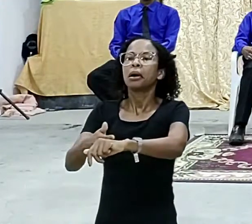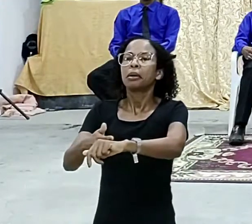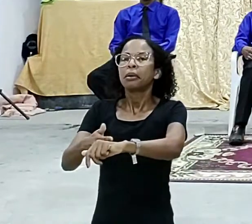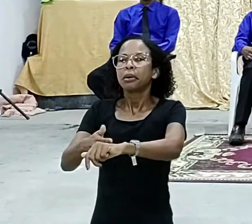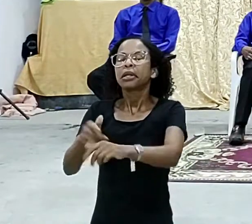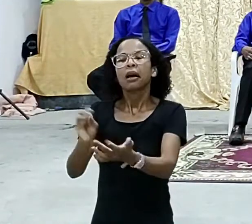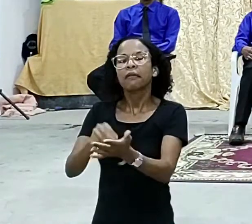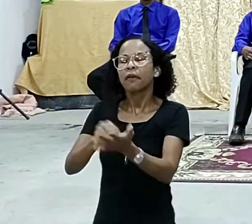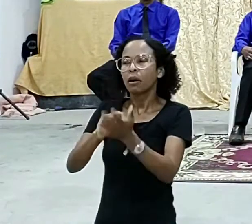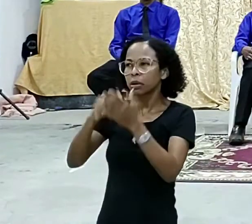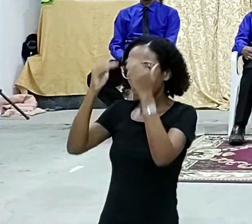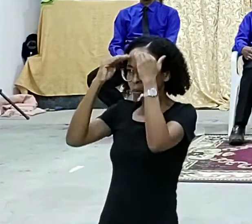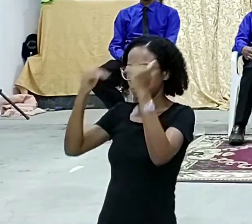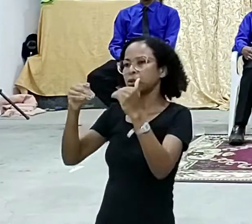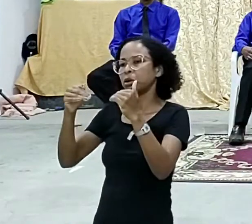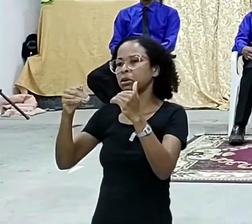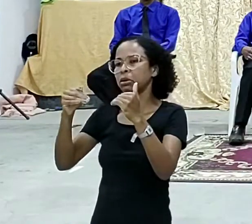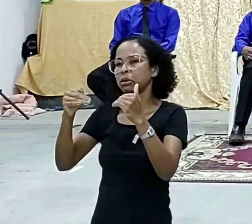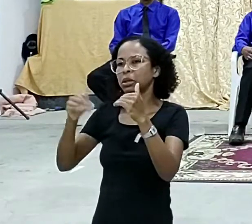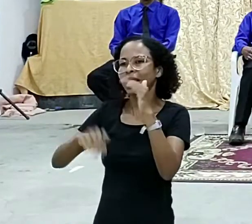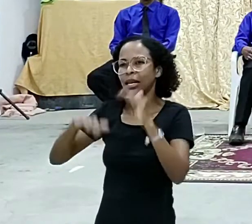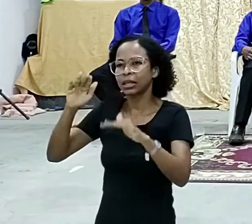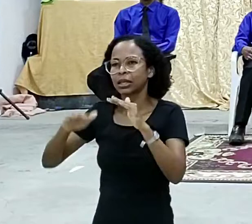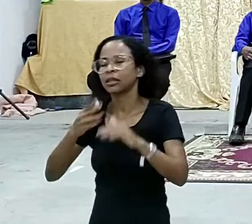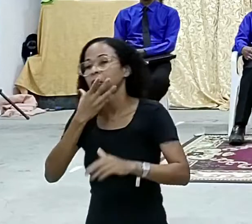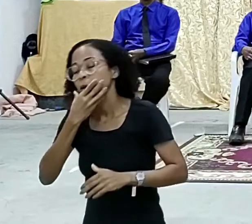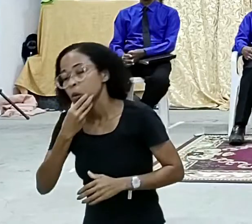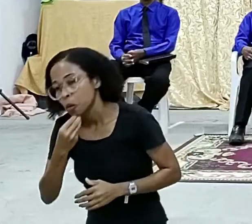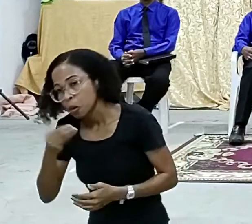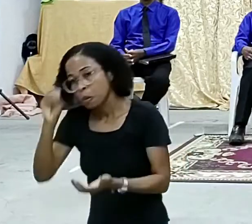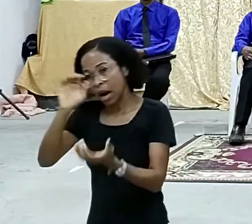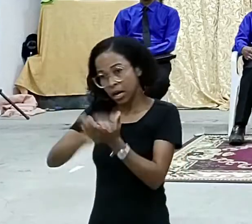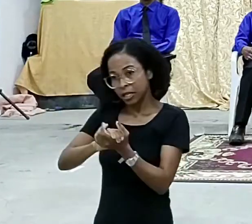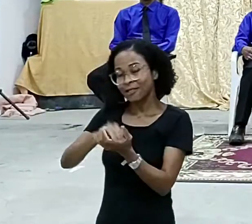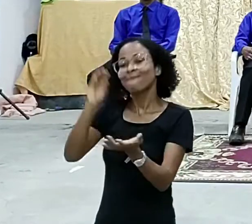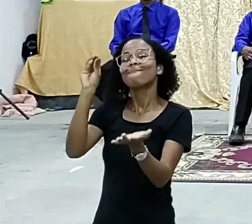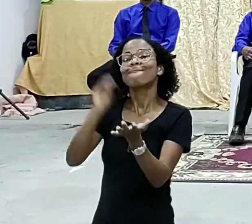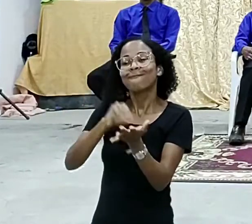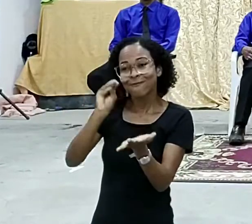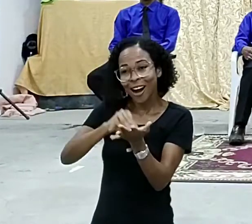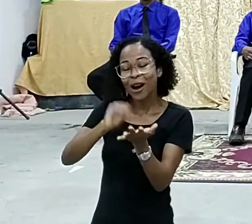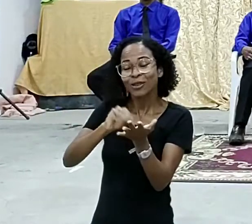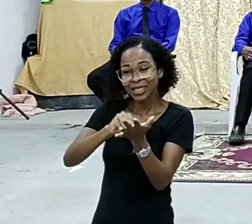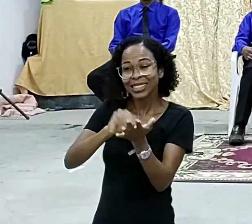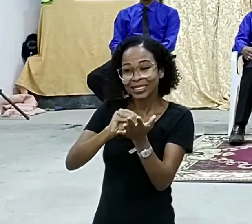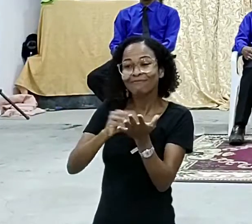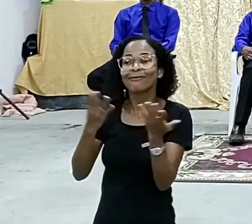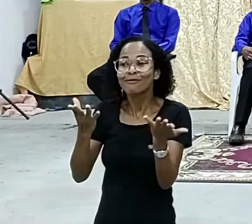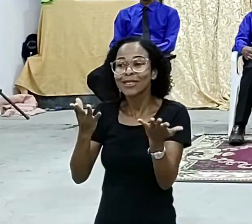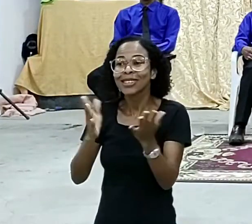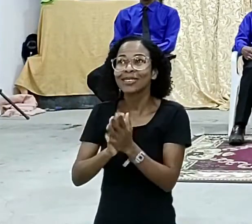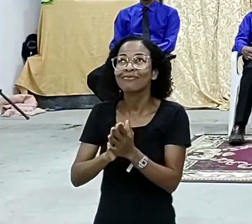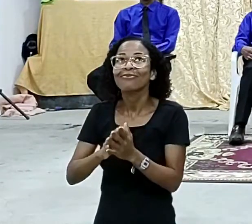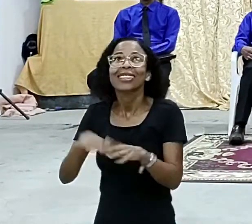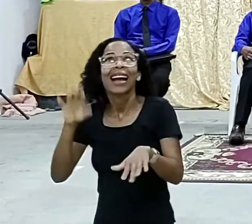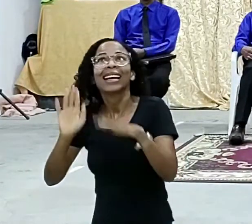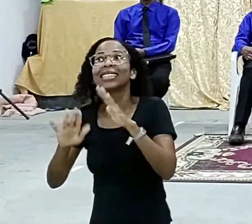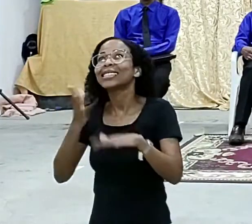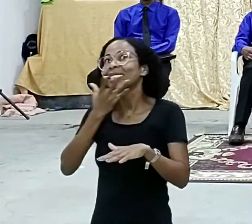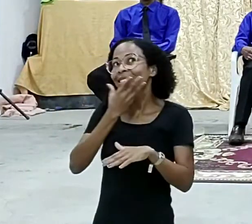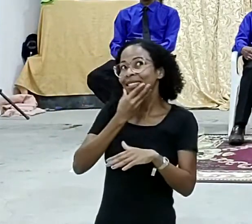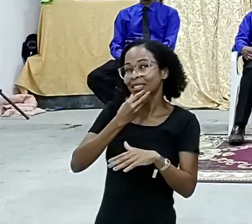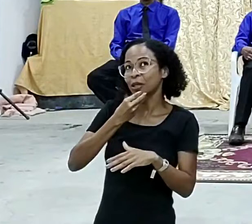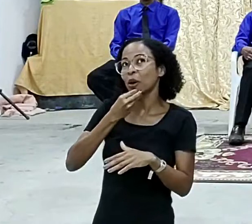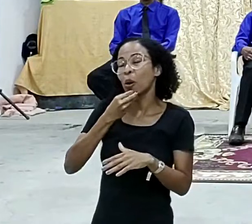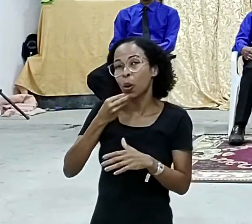muitas das vezes nos entristece, pela esposa que entristece o